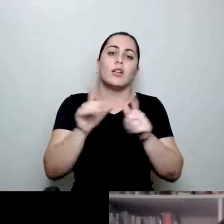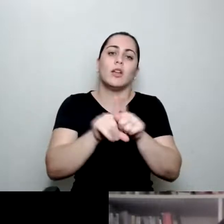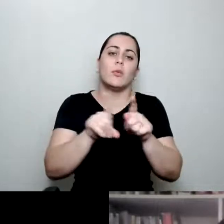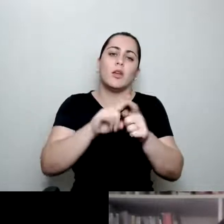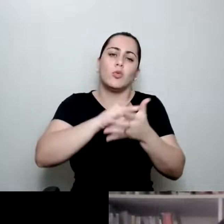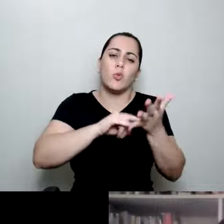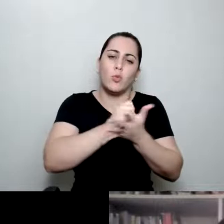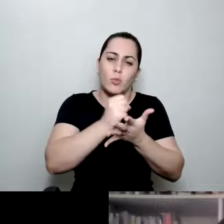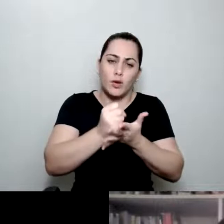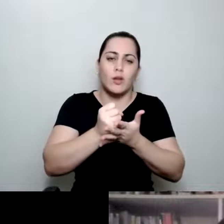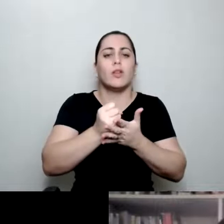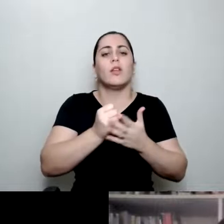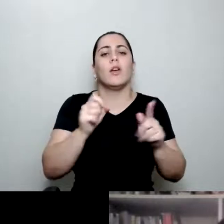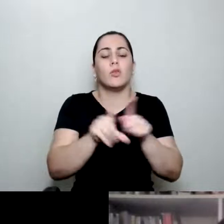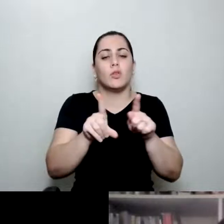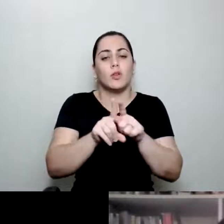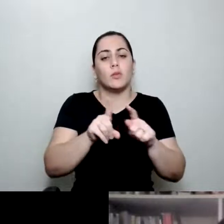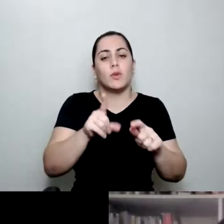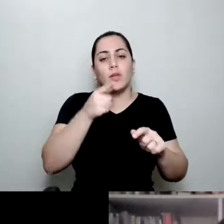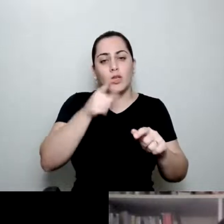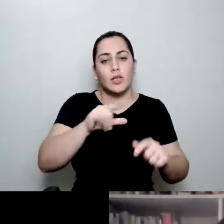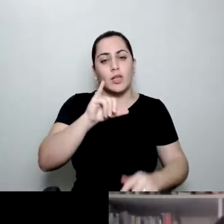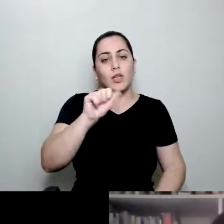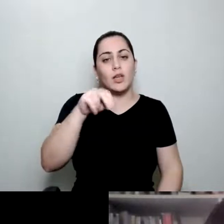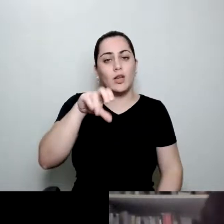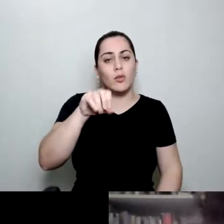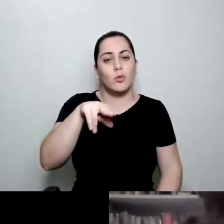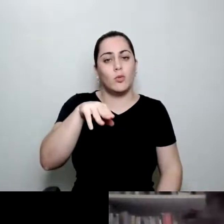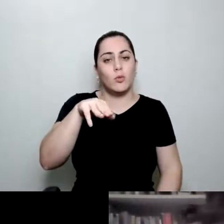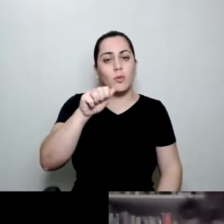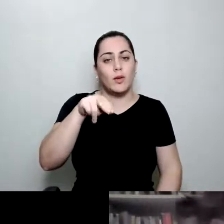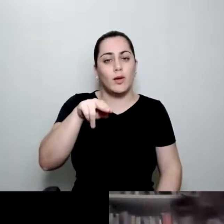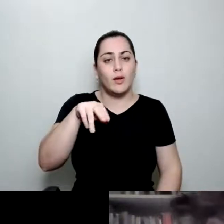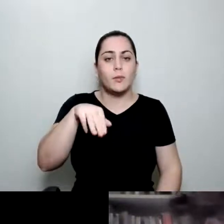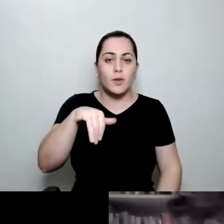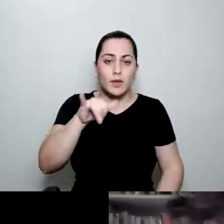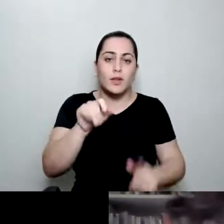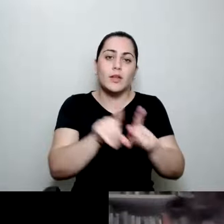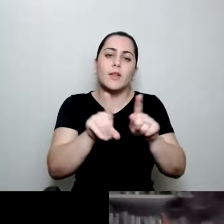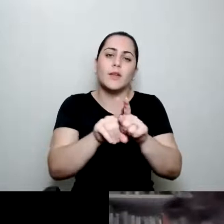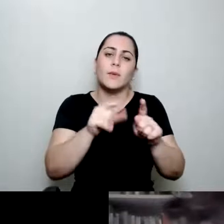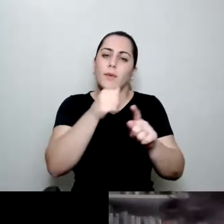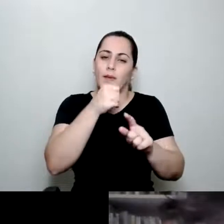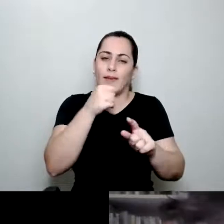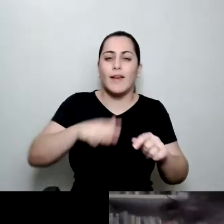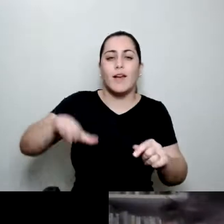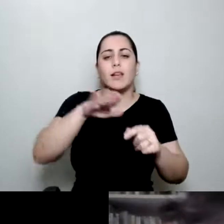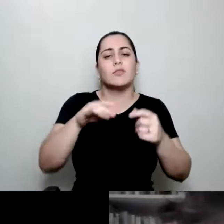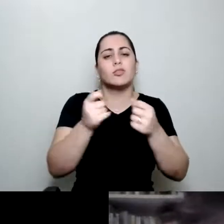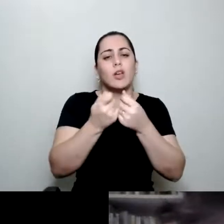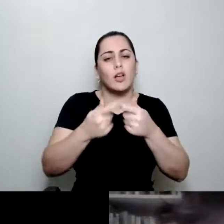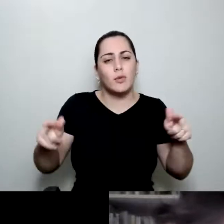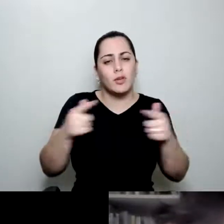atuando principalmente nos temas línguas Yanomami, tipologia funcionalista, descrição gramatical,